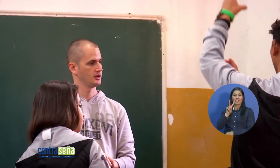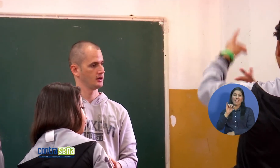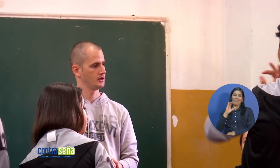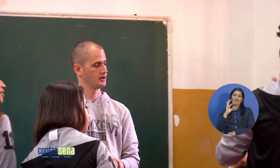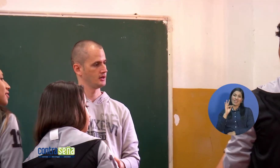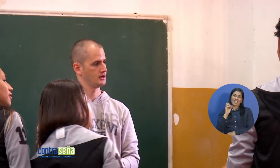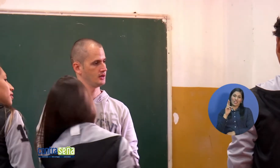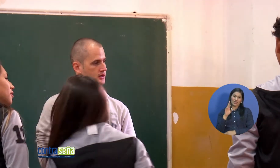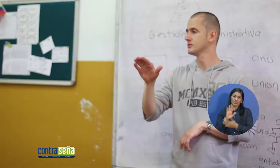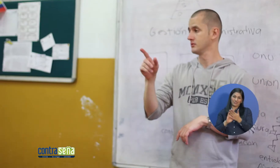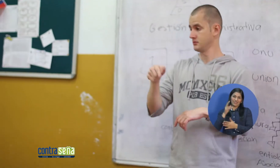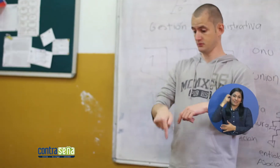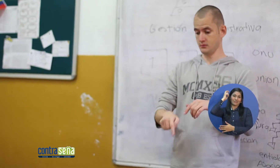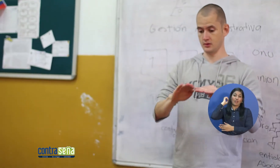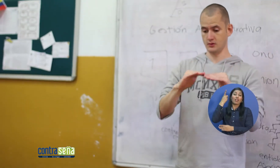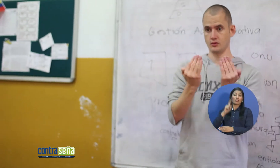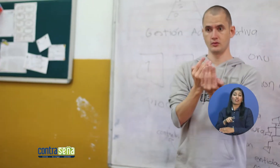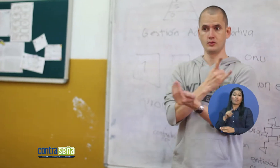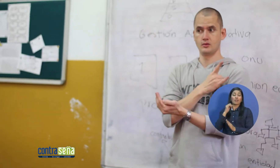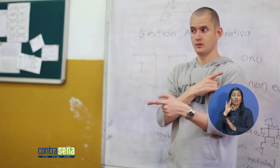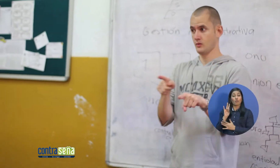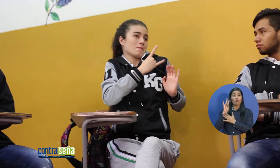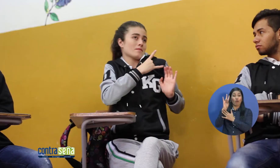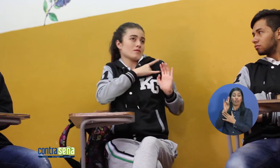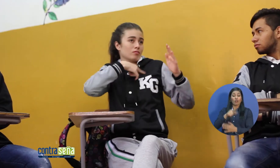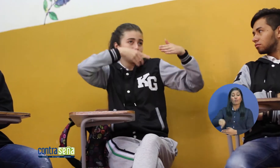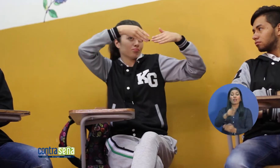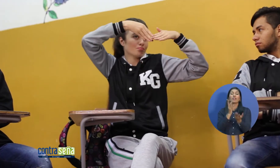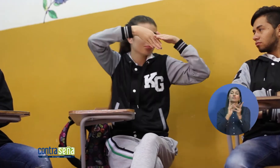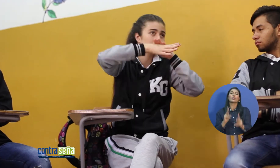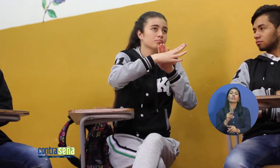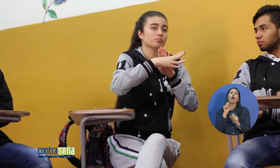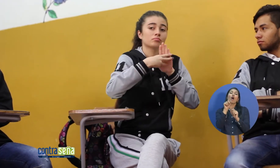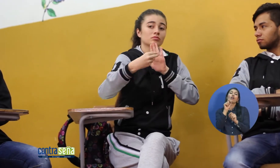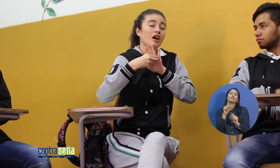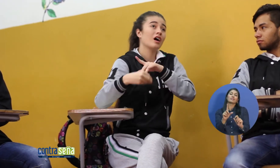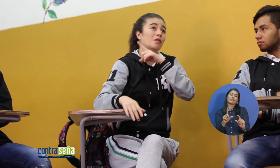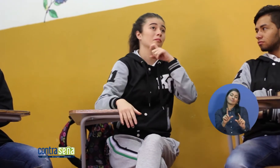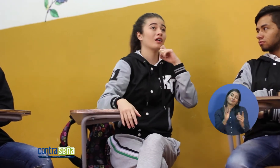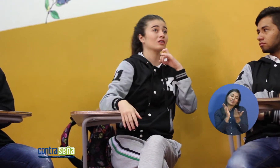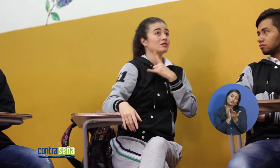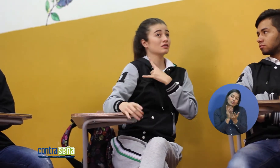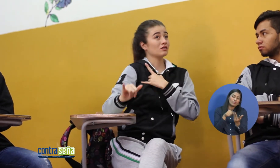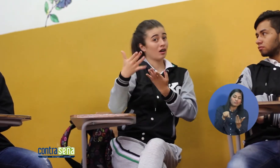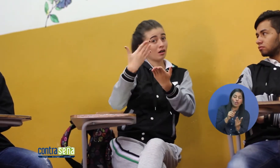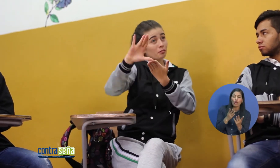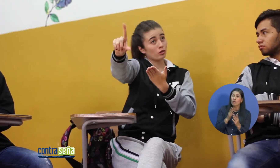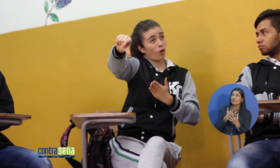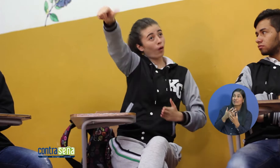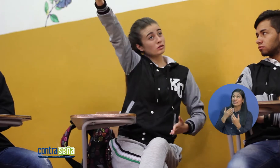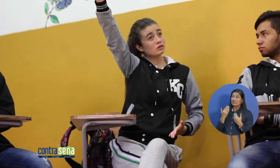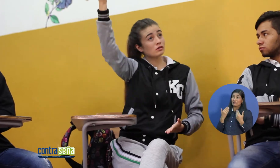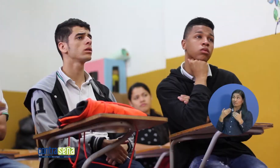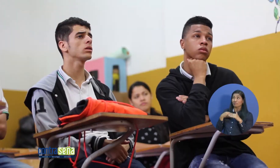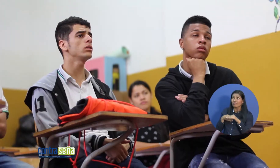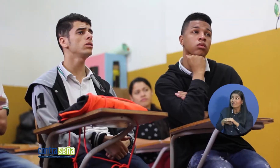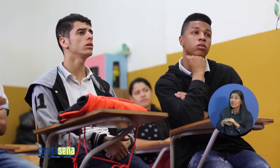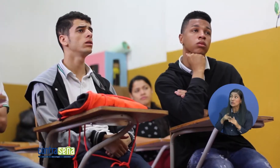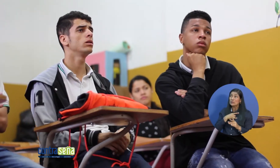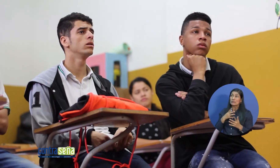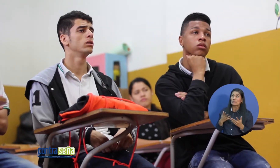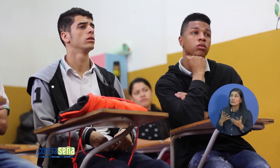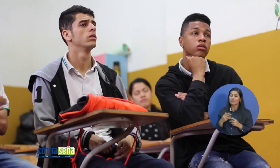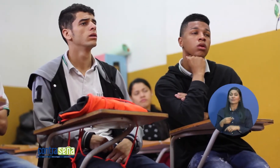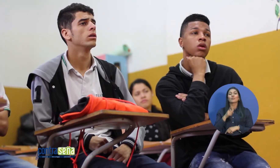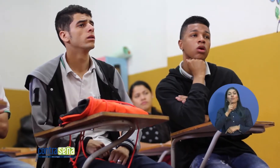un referente para los jóvenes sordos que están terminando su colegio y que no se sienten con confianza para ingresar a la universidad. Es